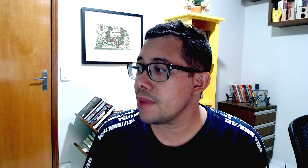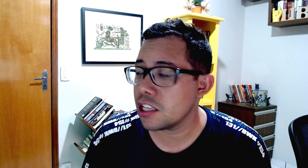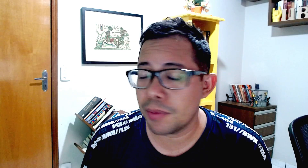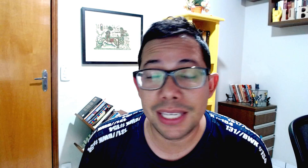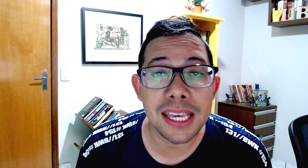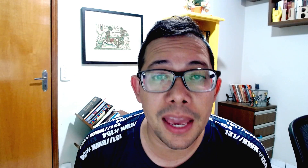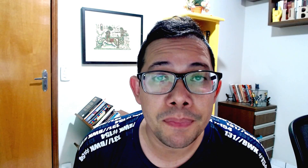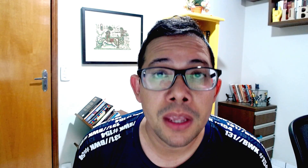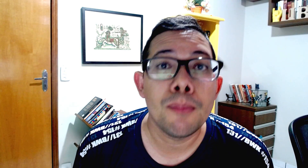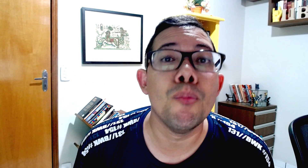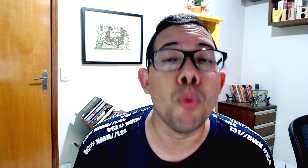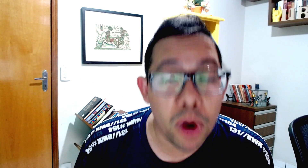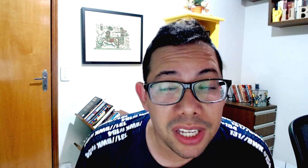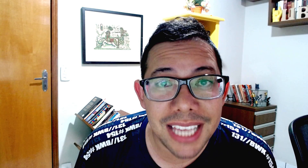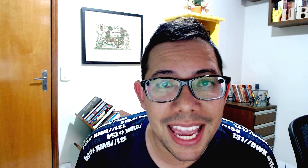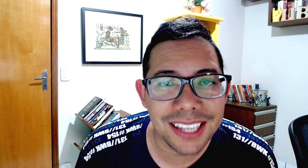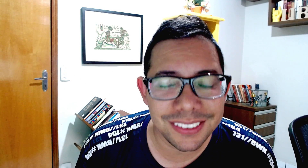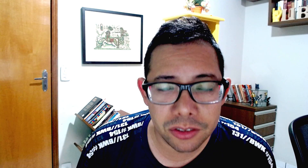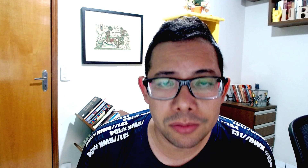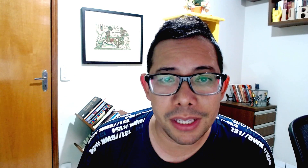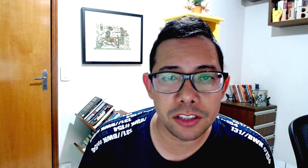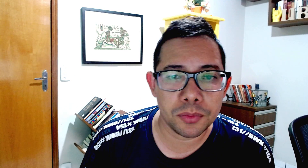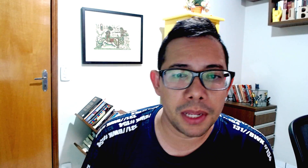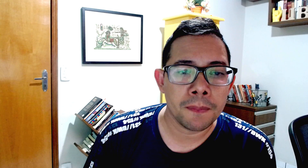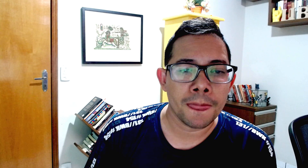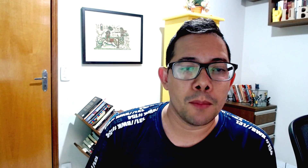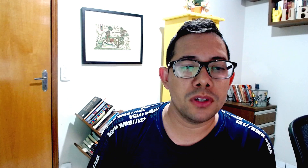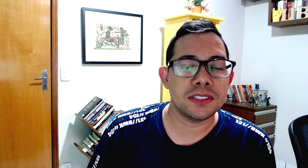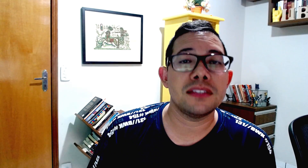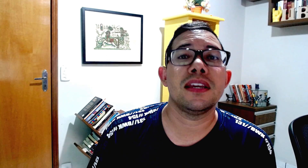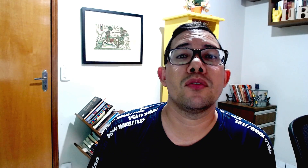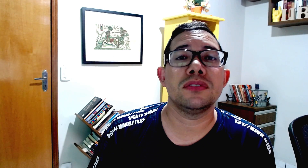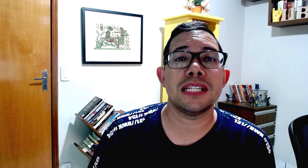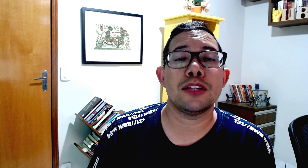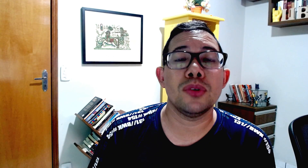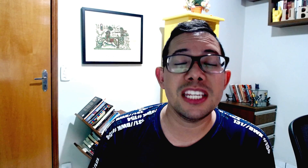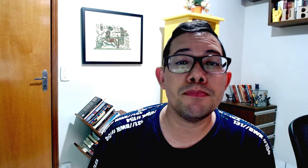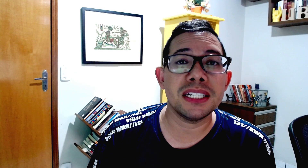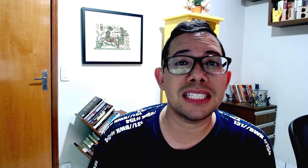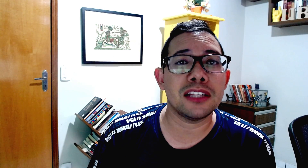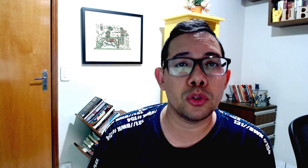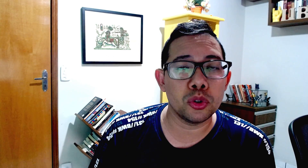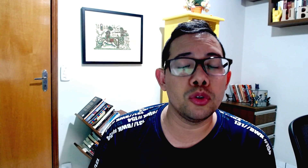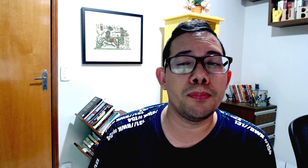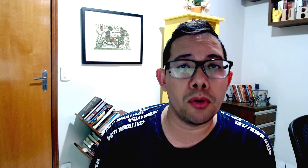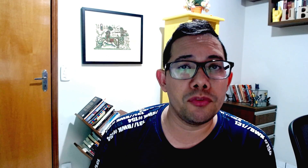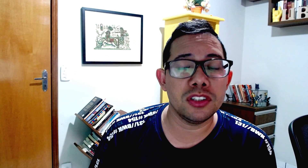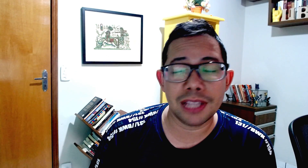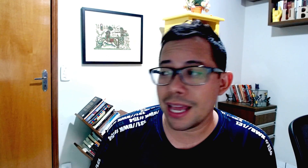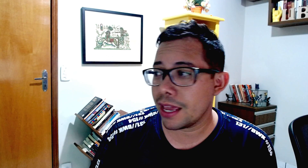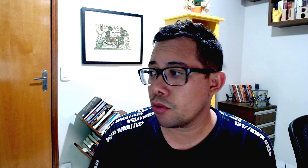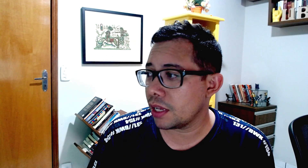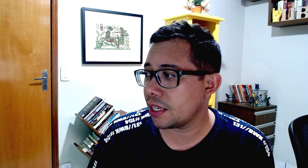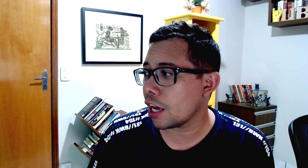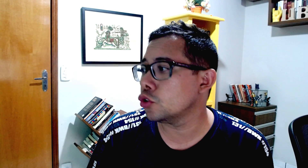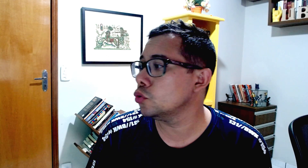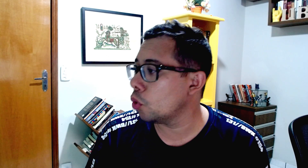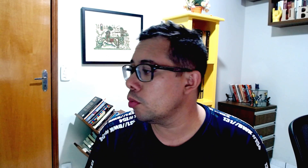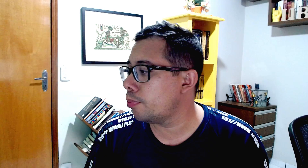mesma, que é Moisés. Isso mesmo, né? Moisés, que é considerado libertador do povo de Israel, né, que ajudou o povo